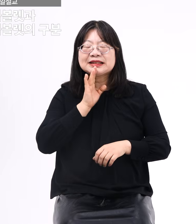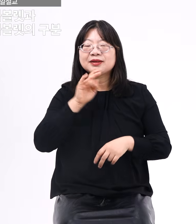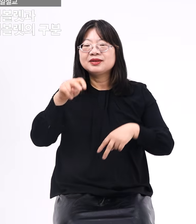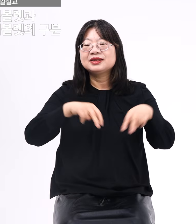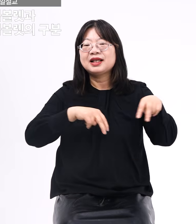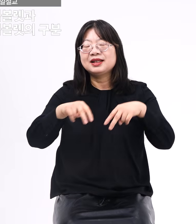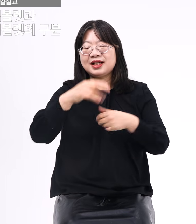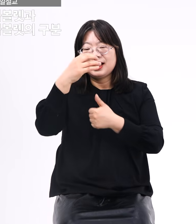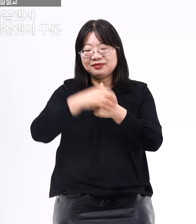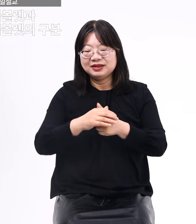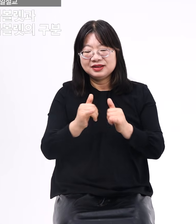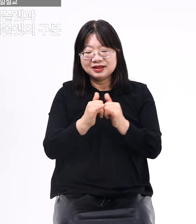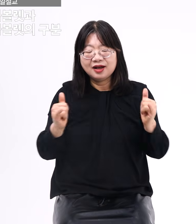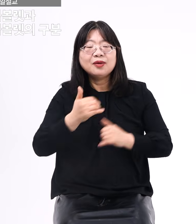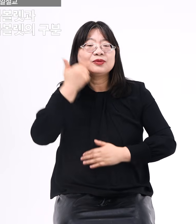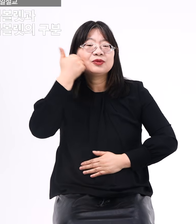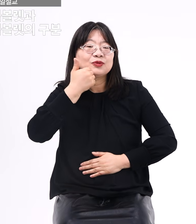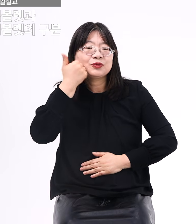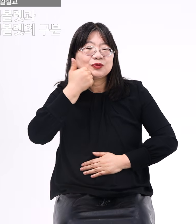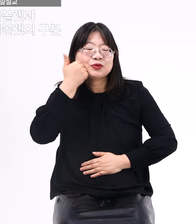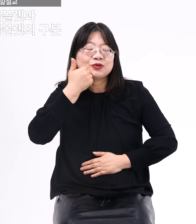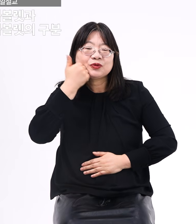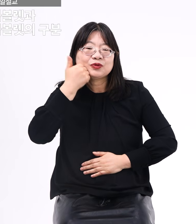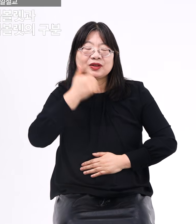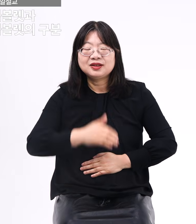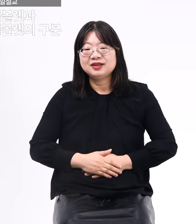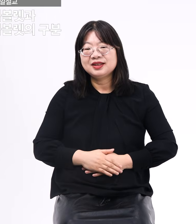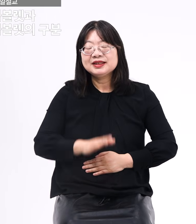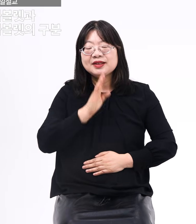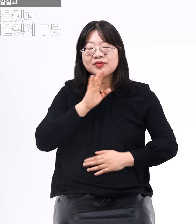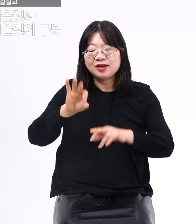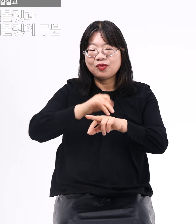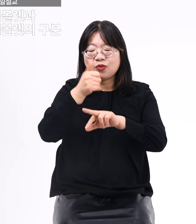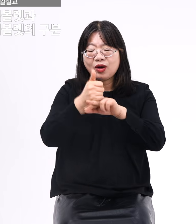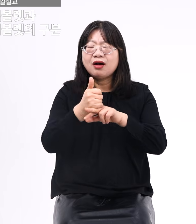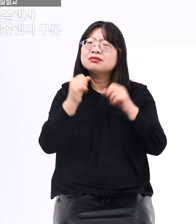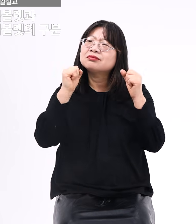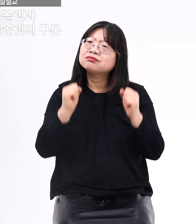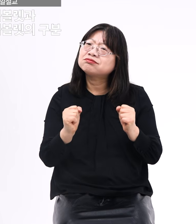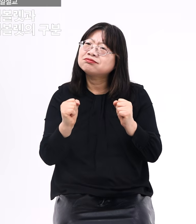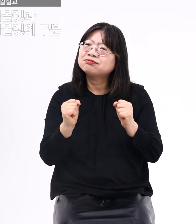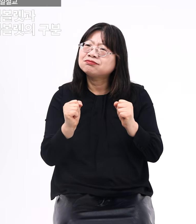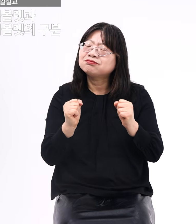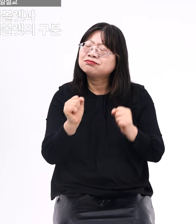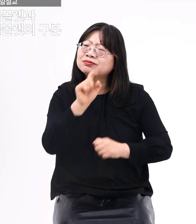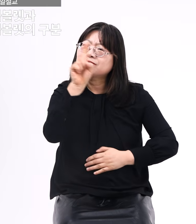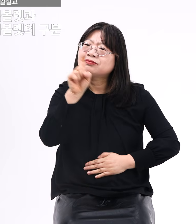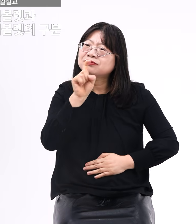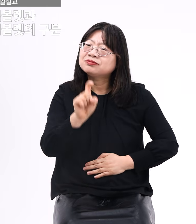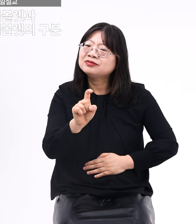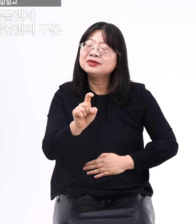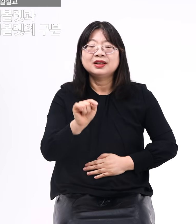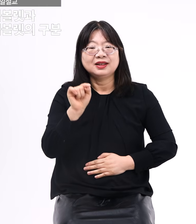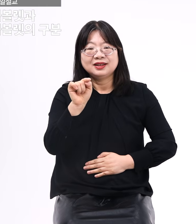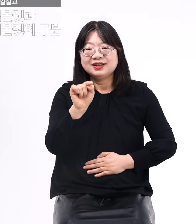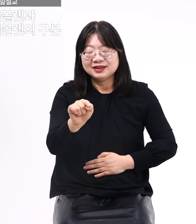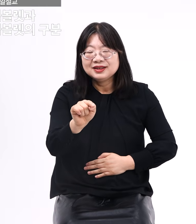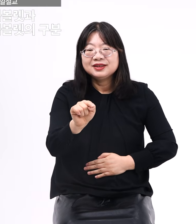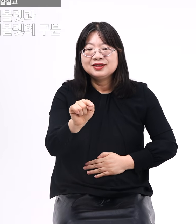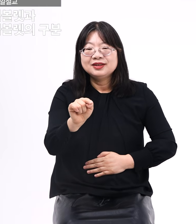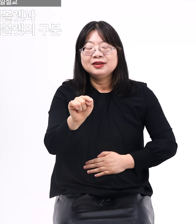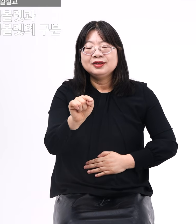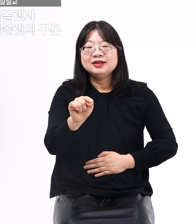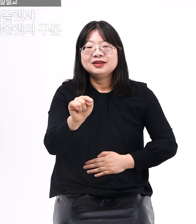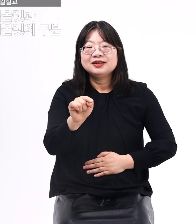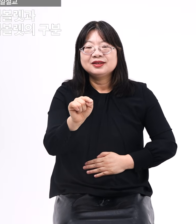사사는 누구일까? 참된 왕은 계시는 걸까? 이 대망을 우리